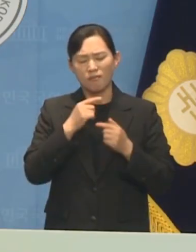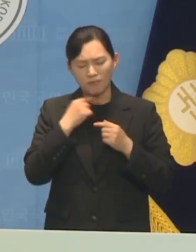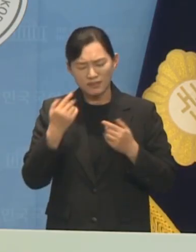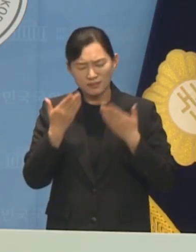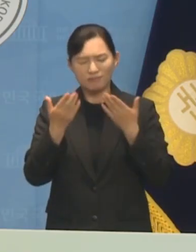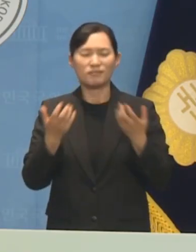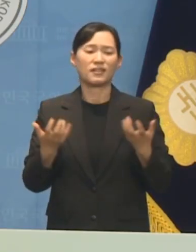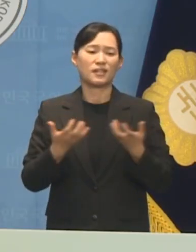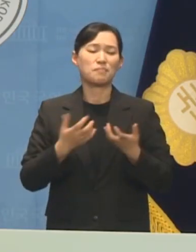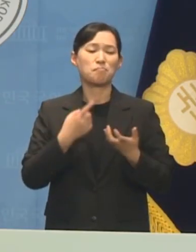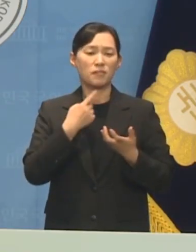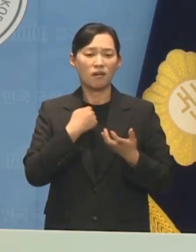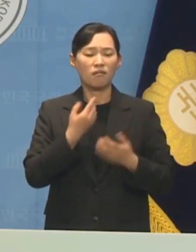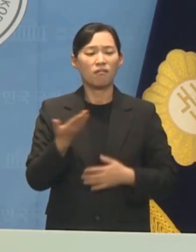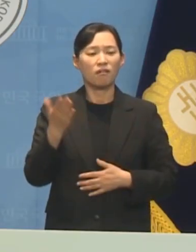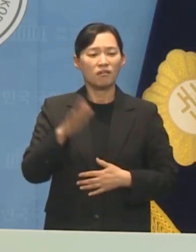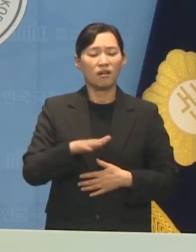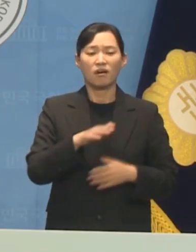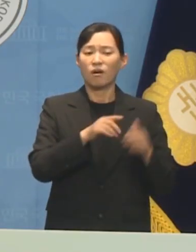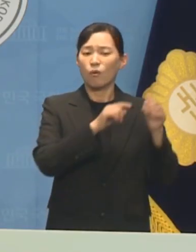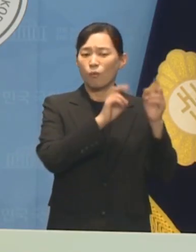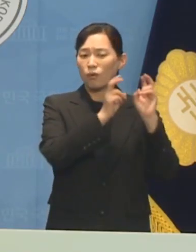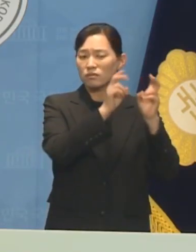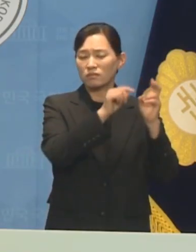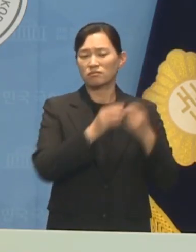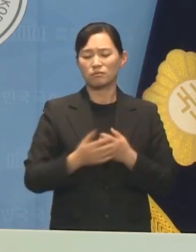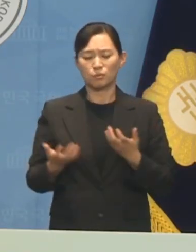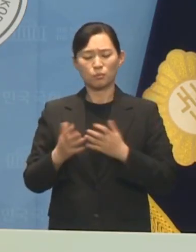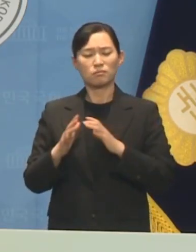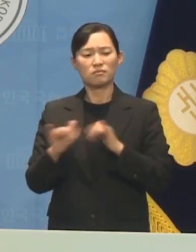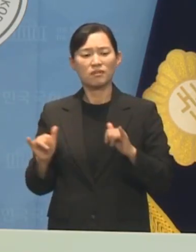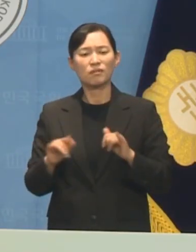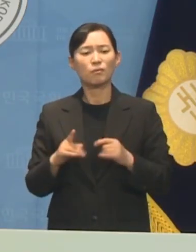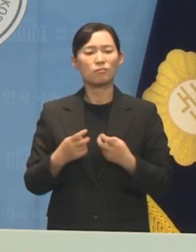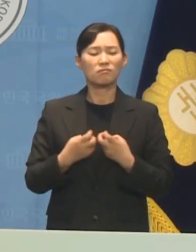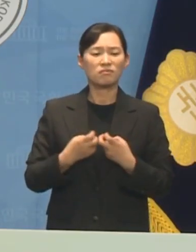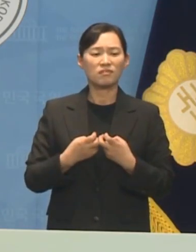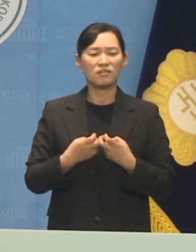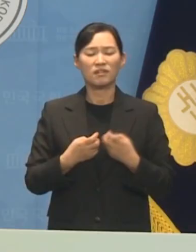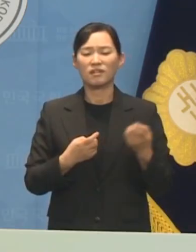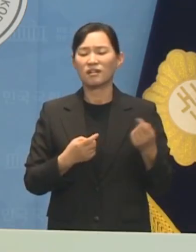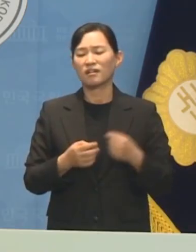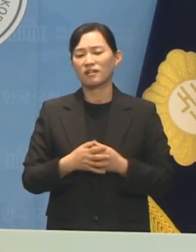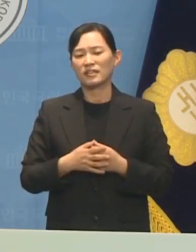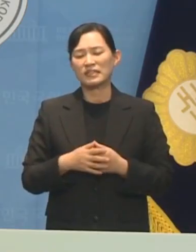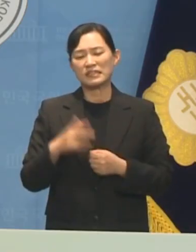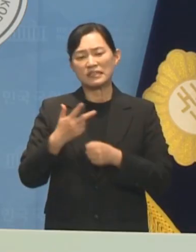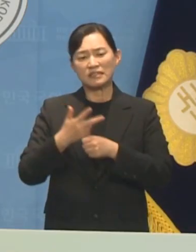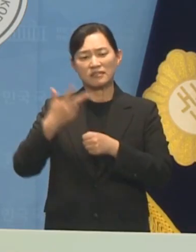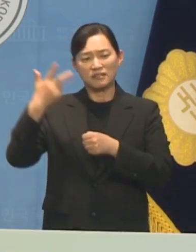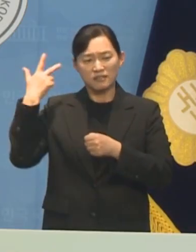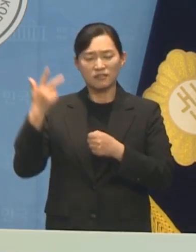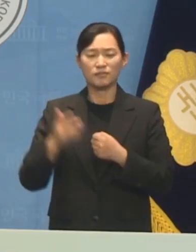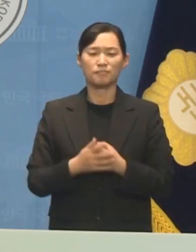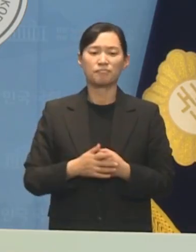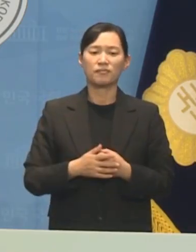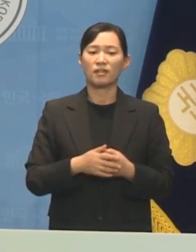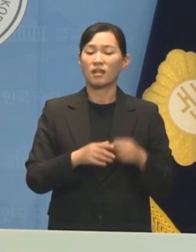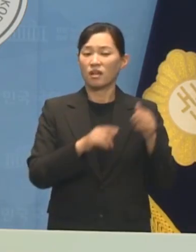임해왔습니다. 하지만 청원아이스는 저희 노동자를 어떻게 대하고 있는지 아십니까? 7년 전 저희는